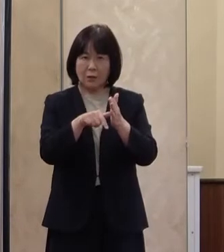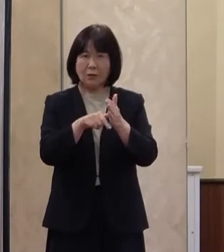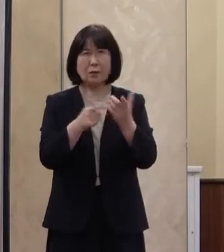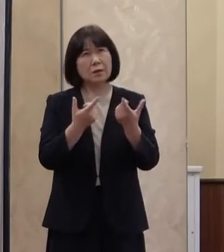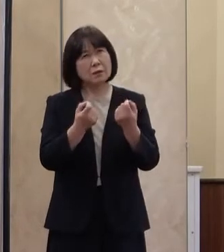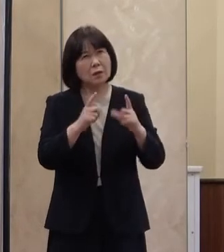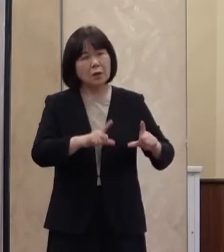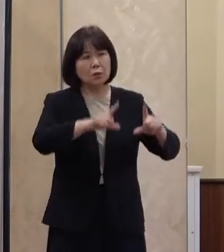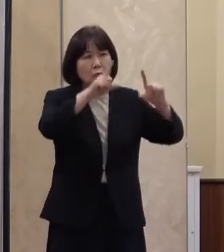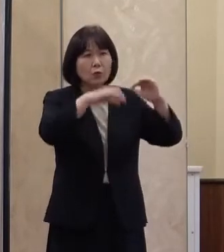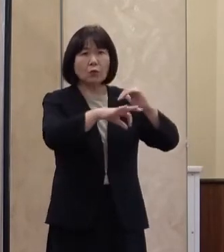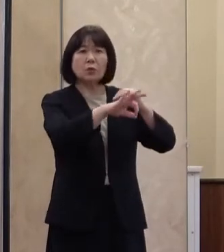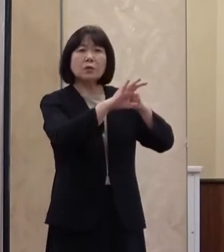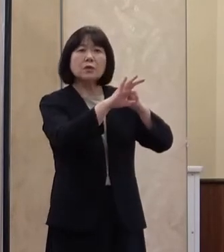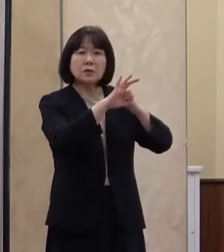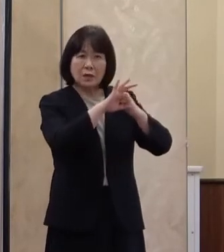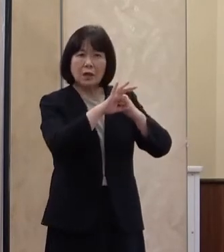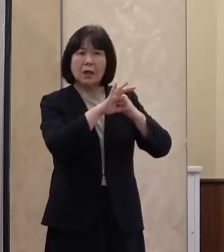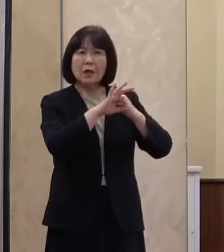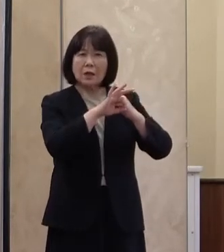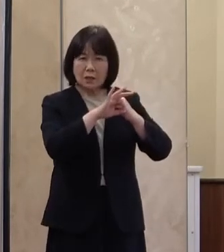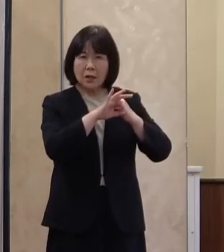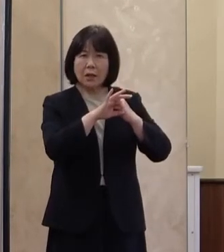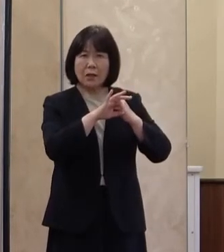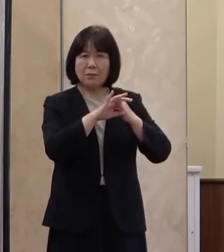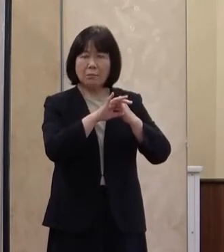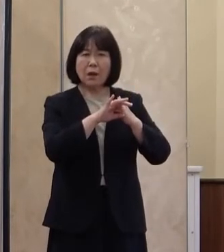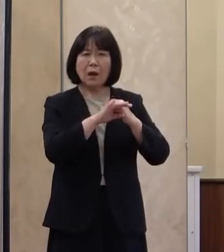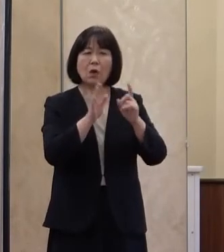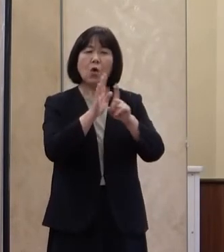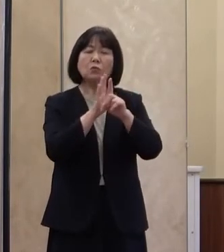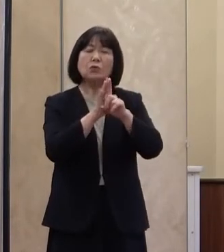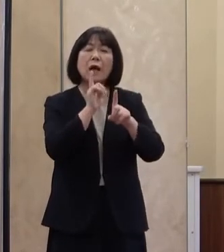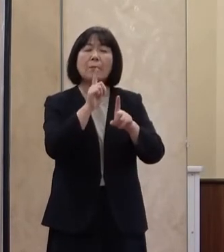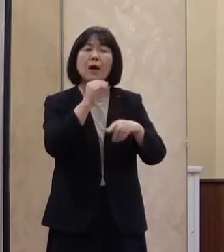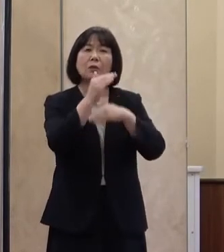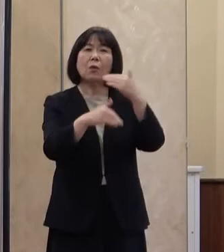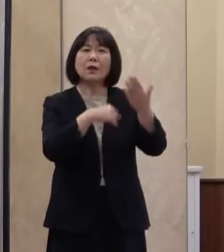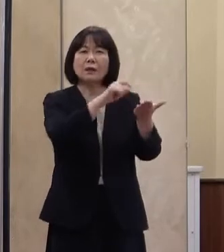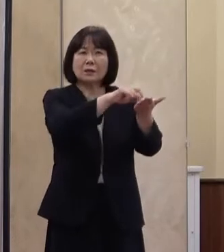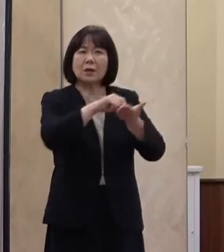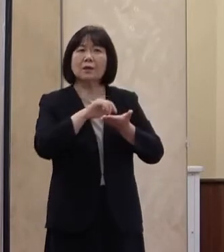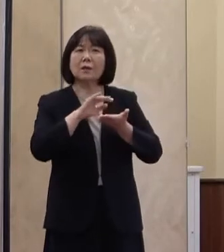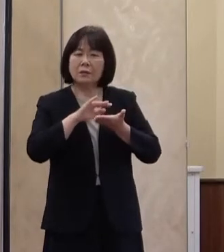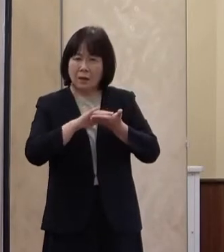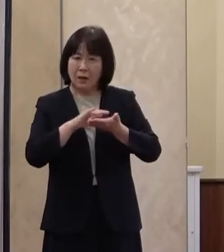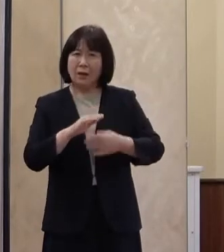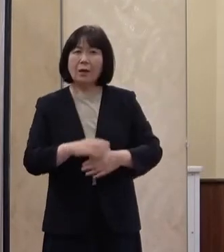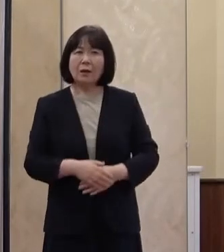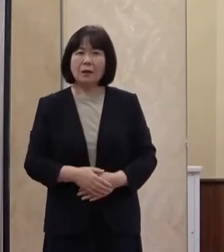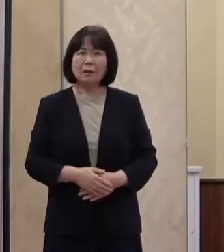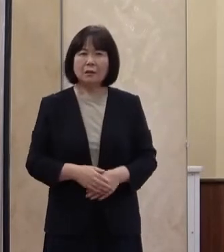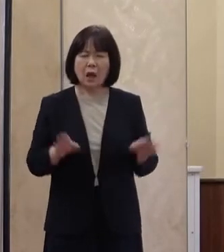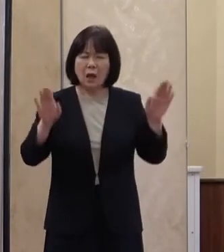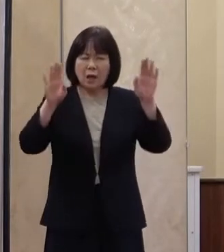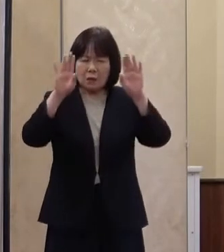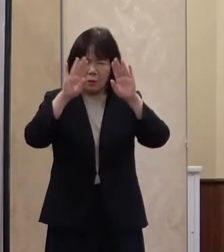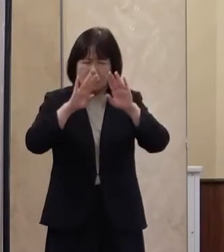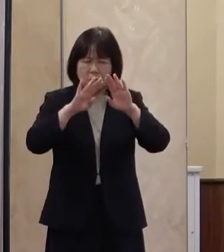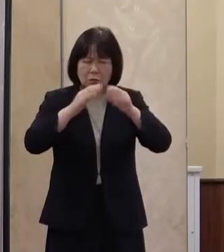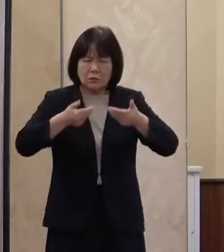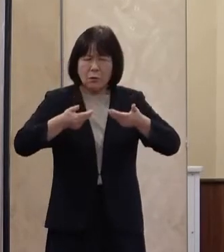確か東京の事例で砂川オブザーバーが話があって、要はいわゆる夜の街と言われ